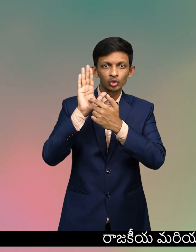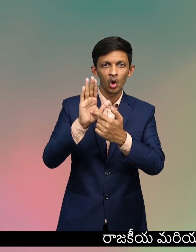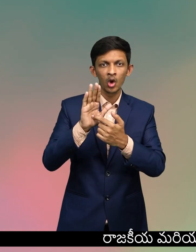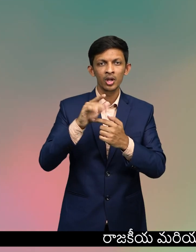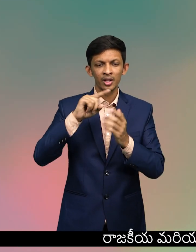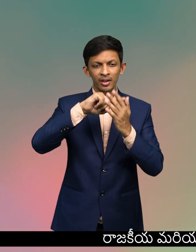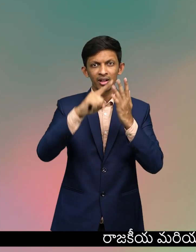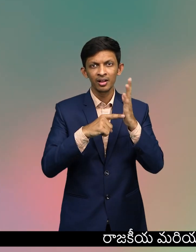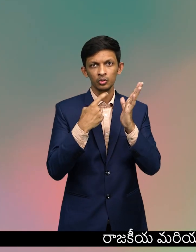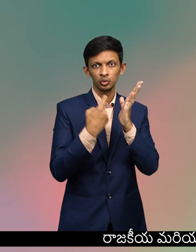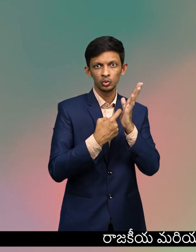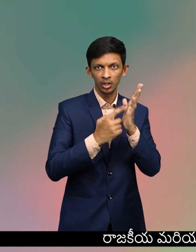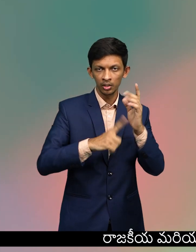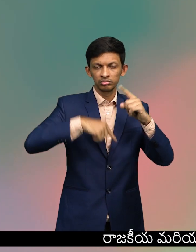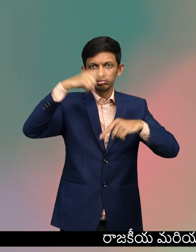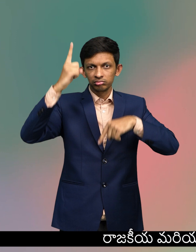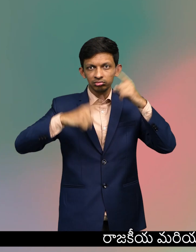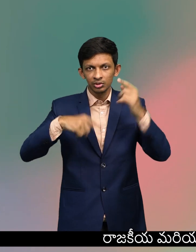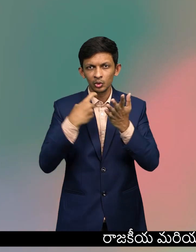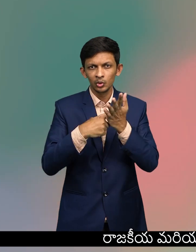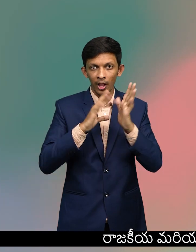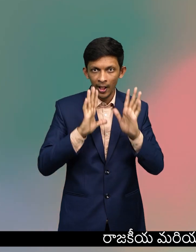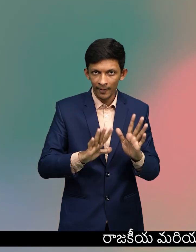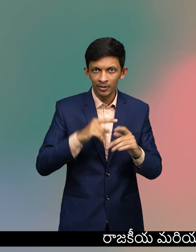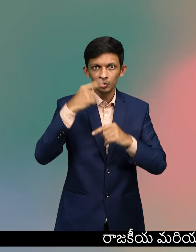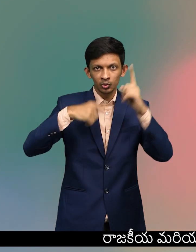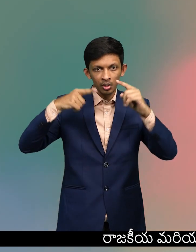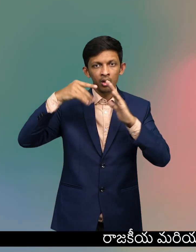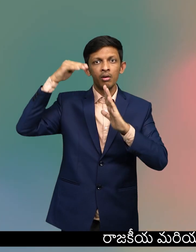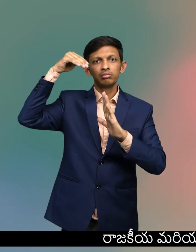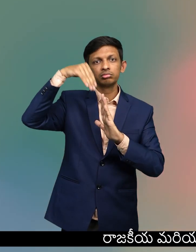రాజకీయ మరియు ఆర్థిక అస్థిరతకు గురి కావడం,